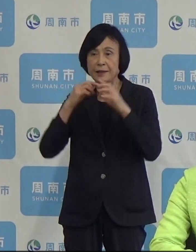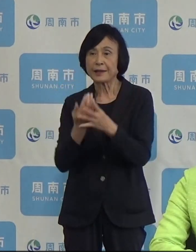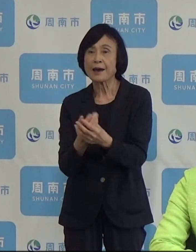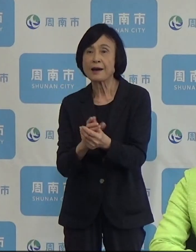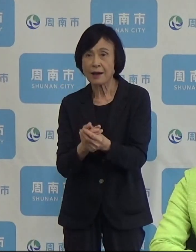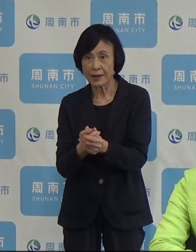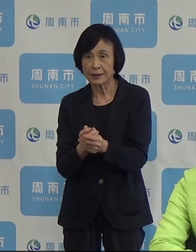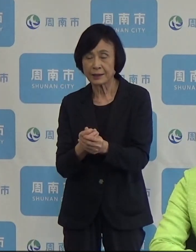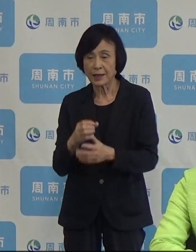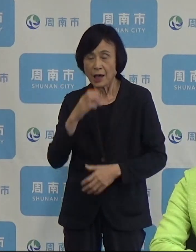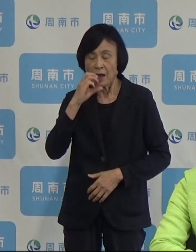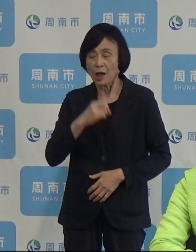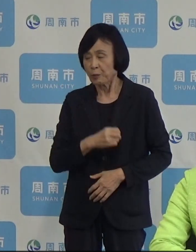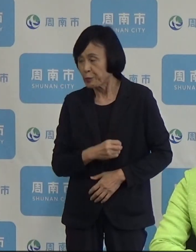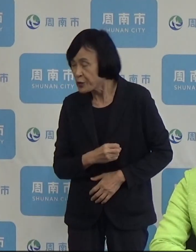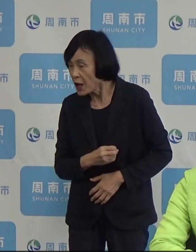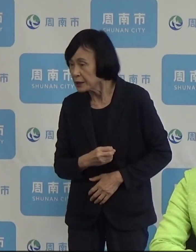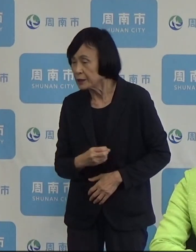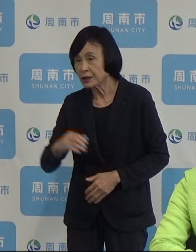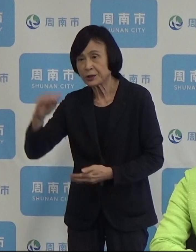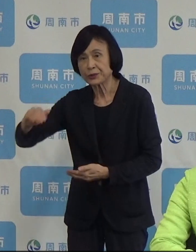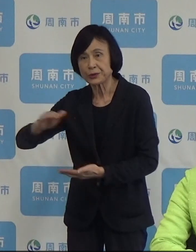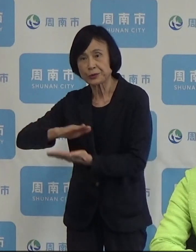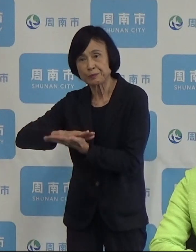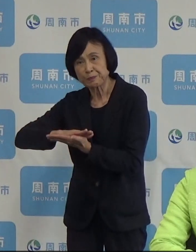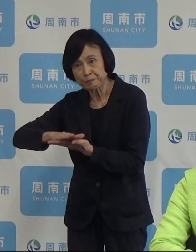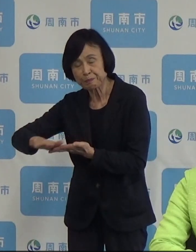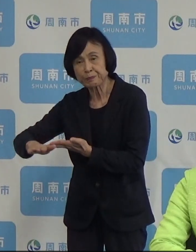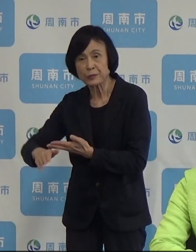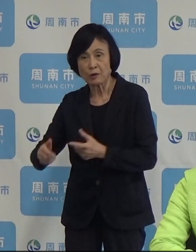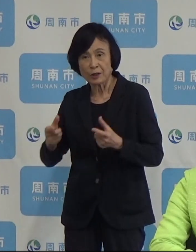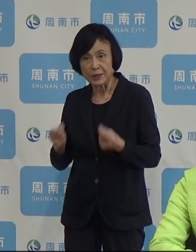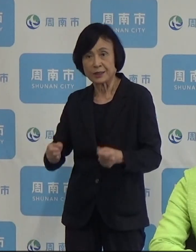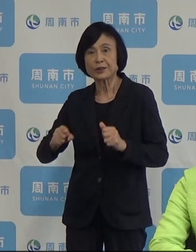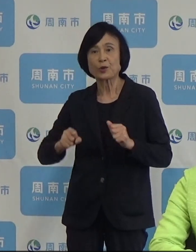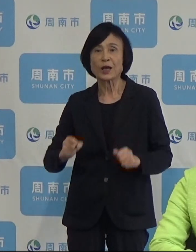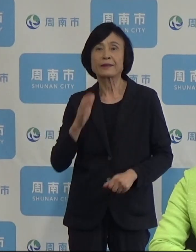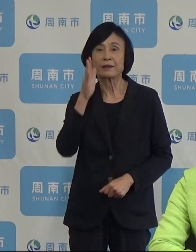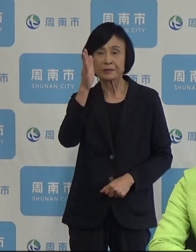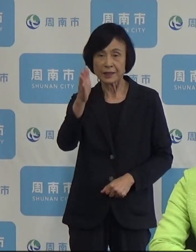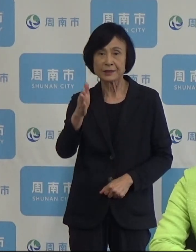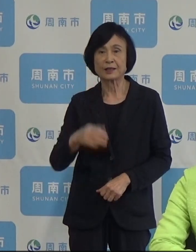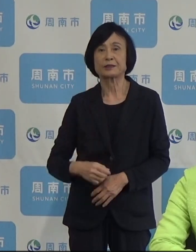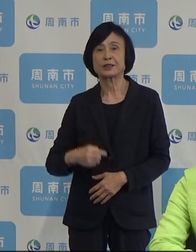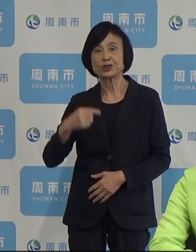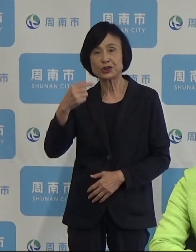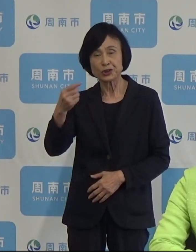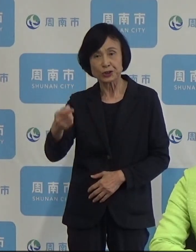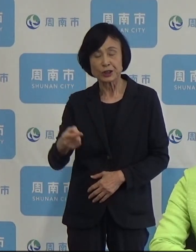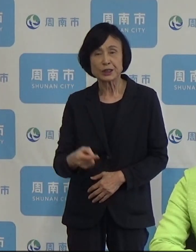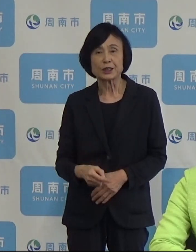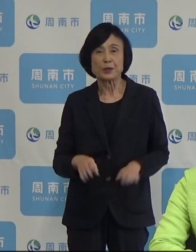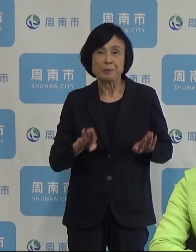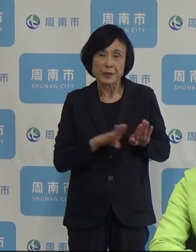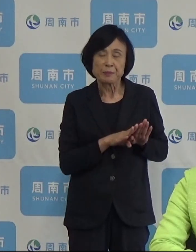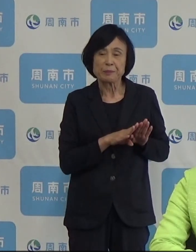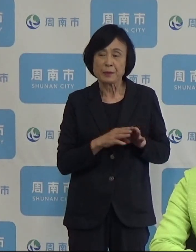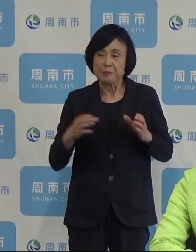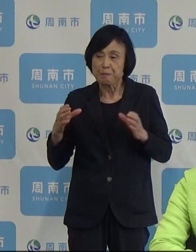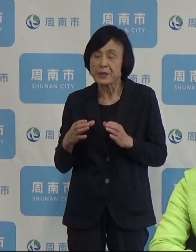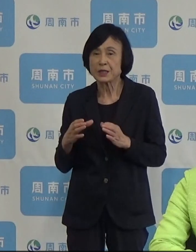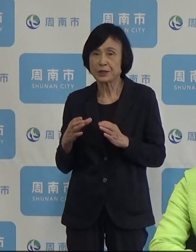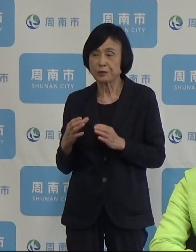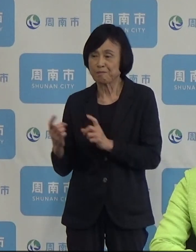い、うがい、消毒などを徹底してください。次に密閉、密